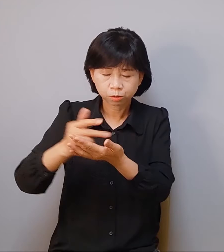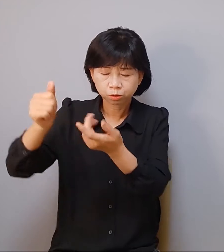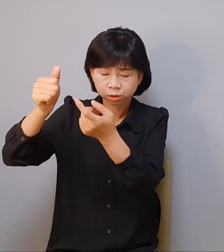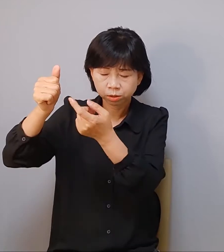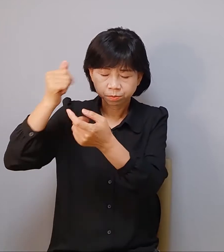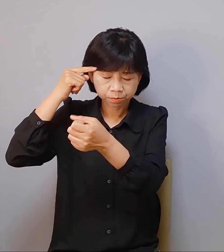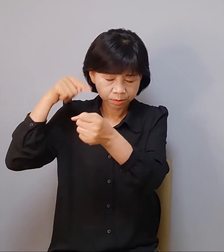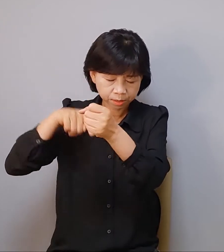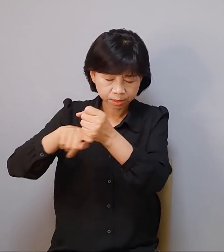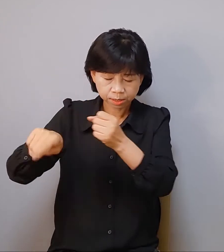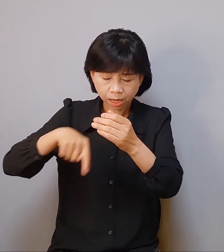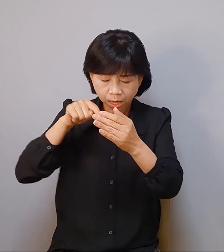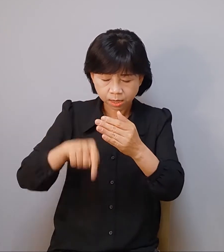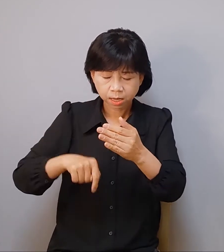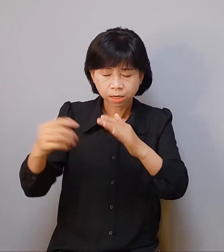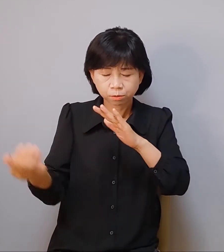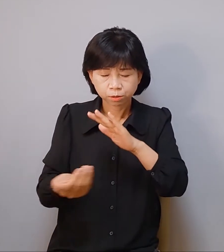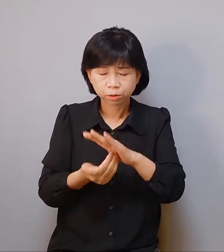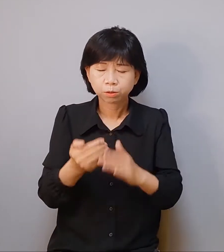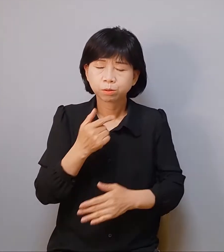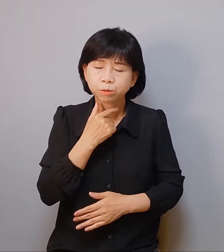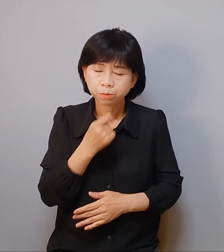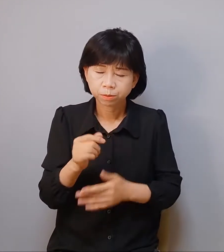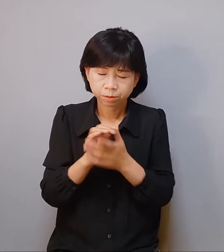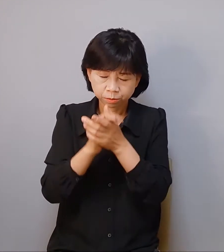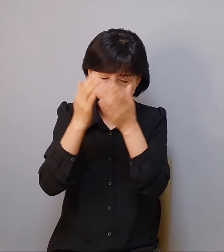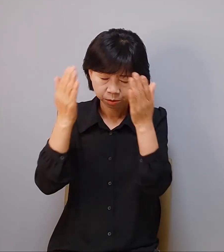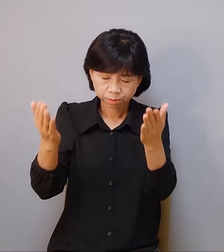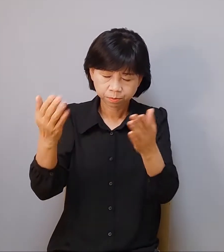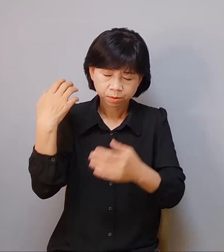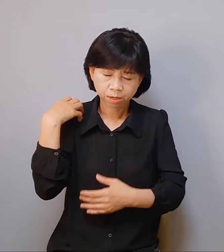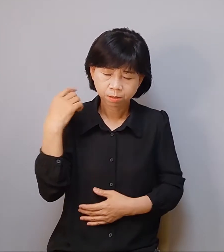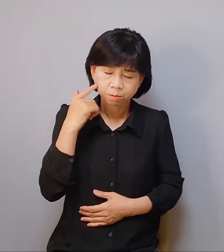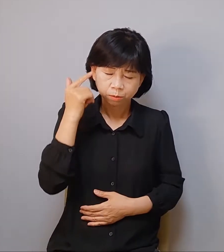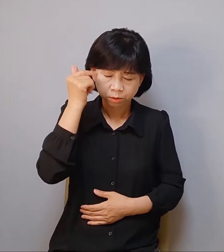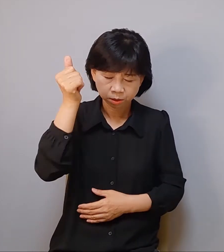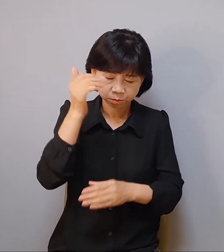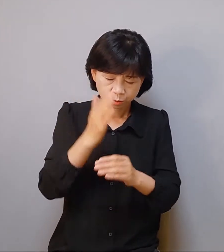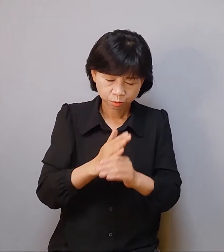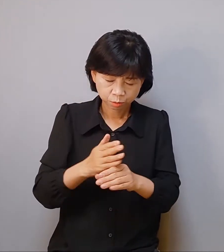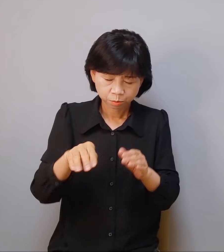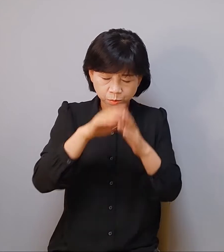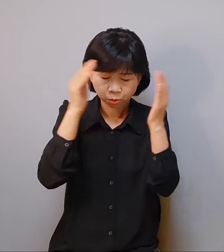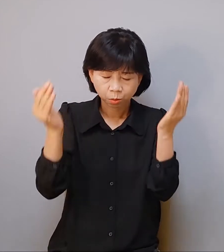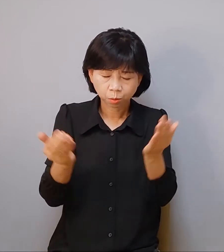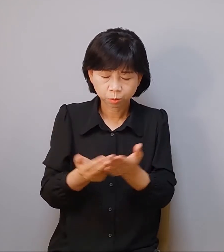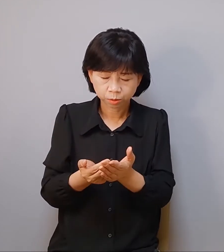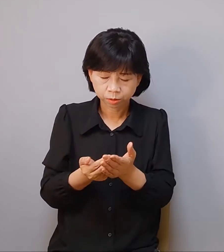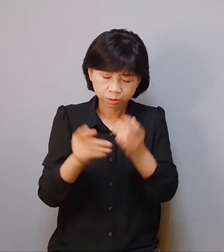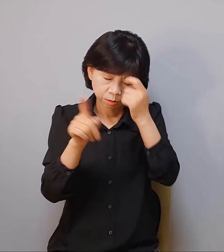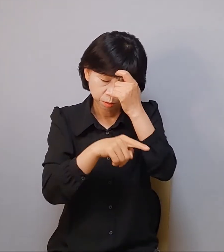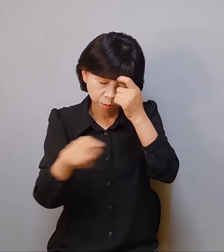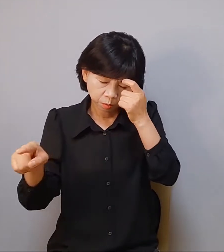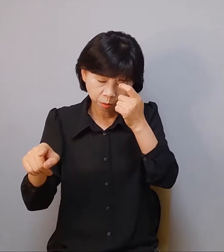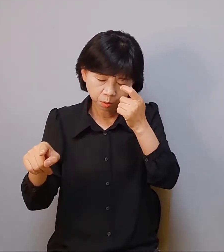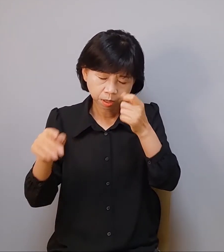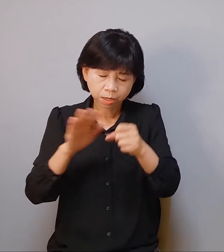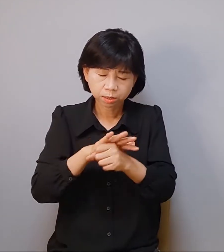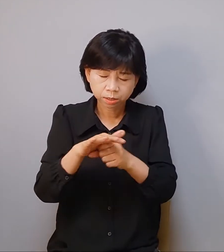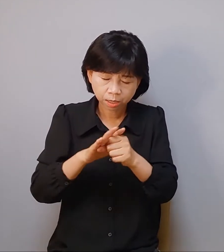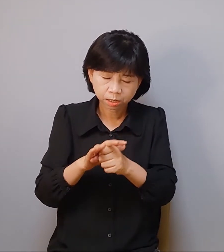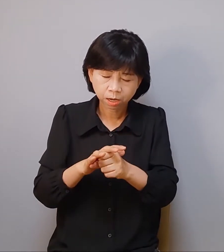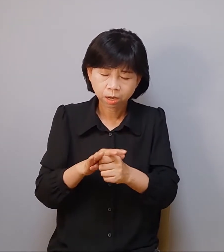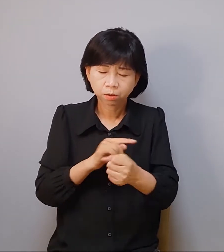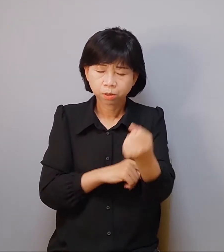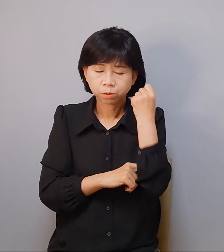다 이루어지길 소망하며 기도합니다. 담임 목사님을 중심으로 모든 지체들이 교회를 사랑하고 협력하며 주님의